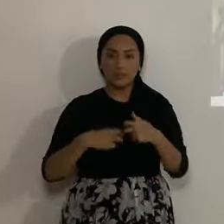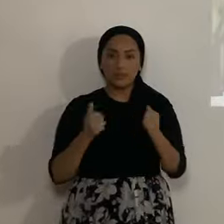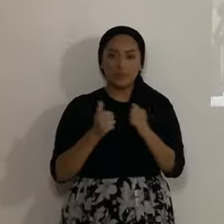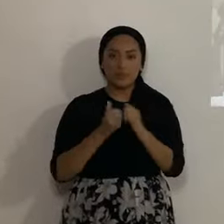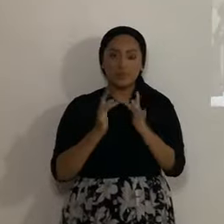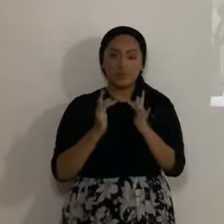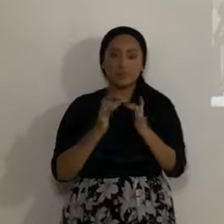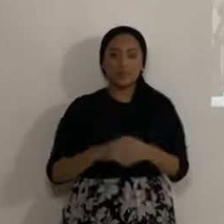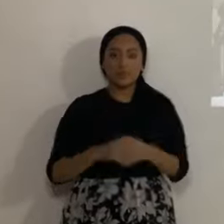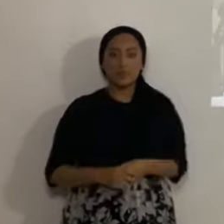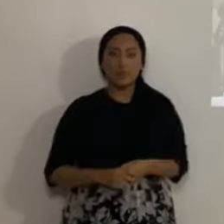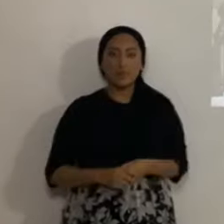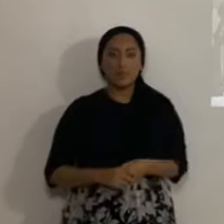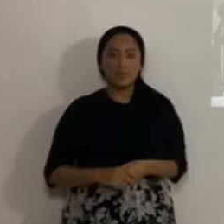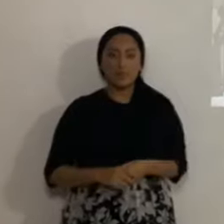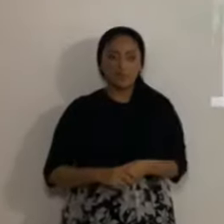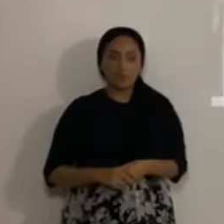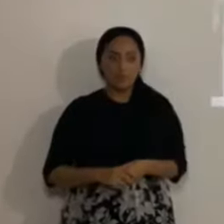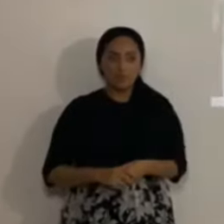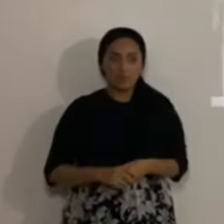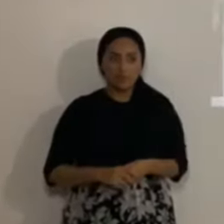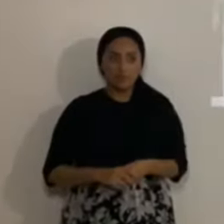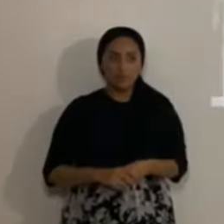y es que, amados hermanos,